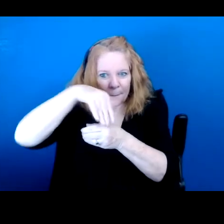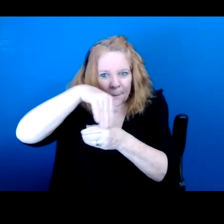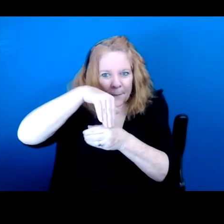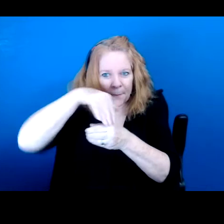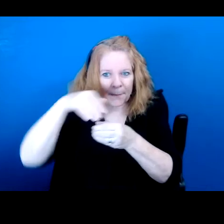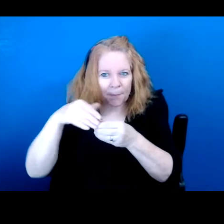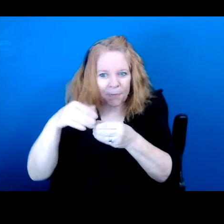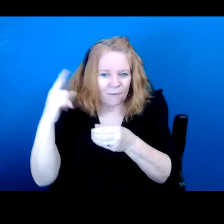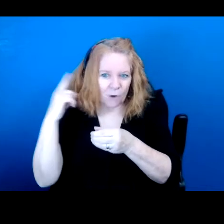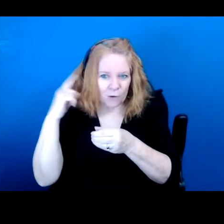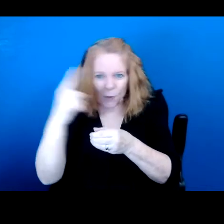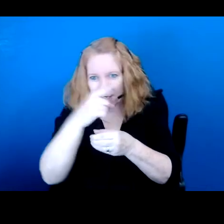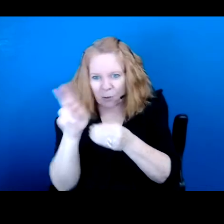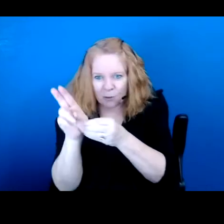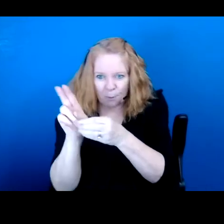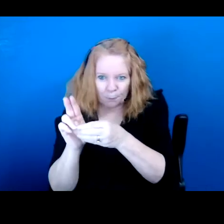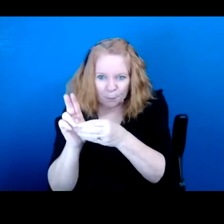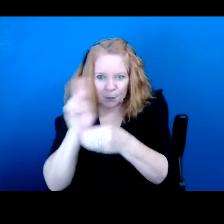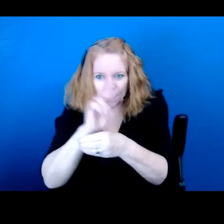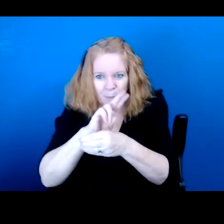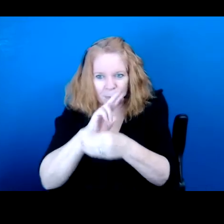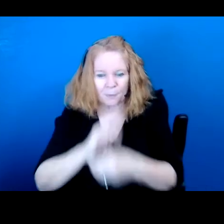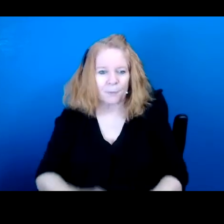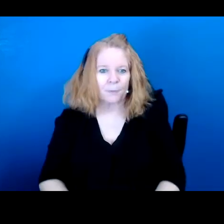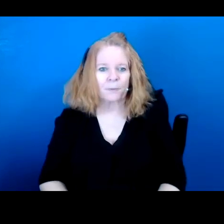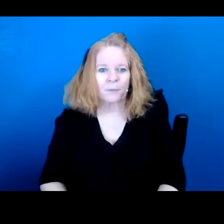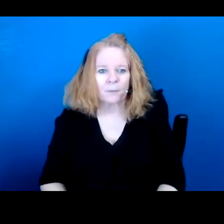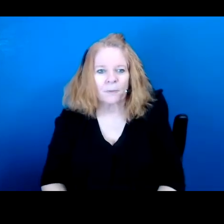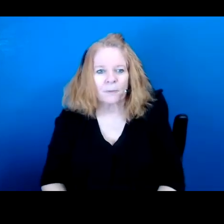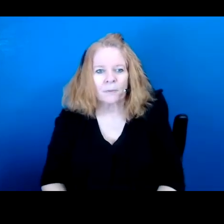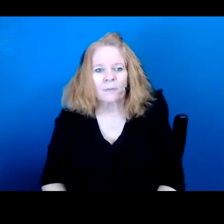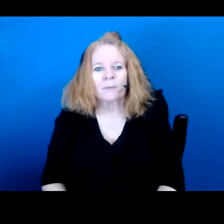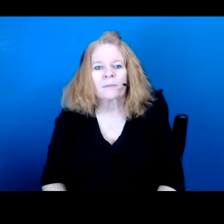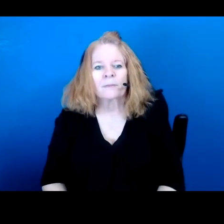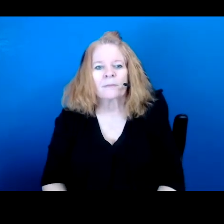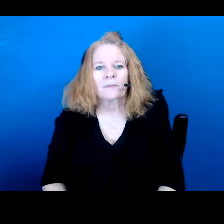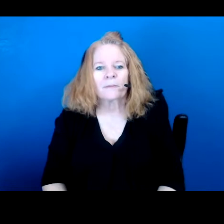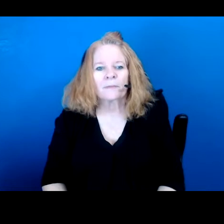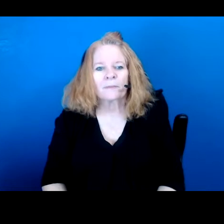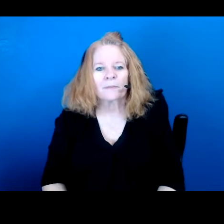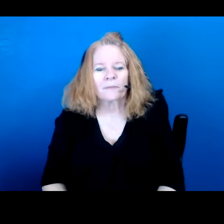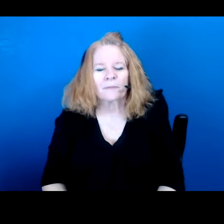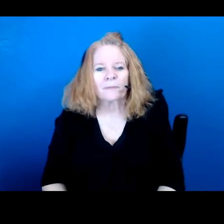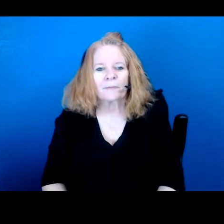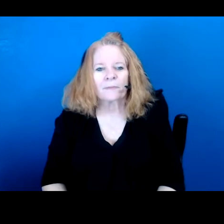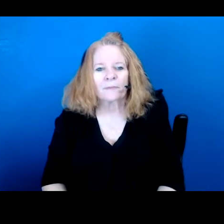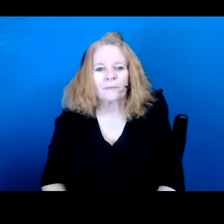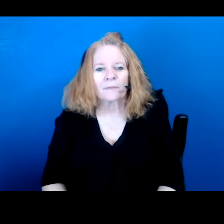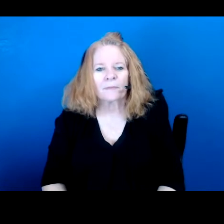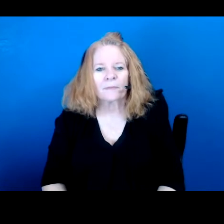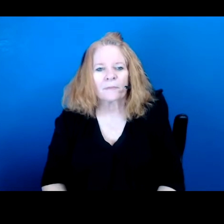y las vamos a poner en la parte aquí arriba del tubo de cartón